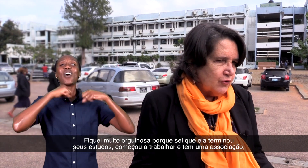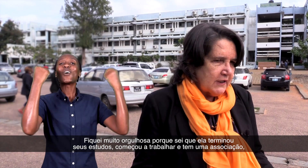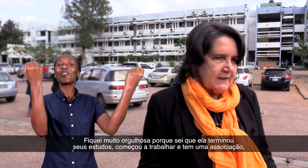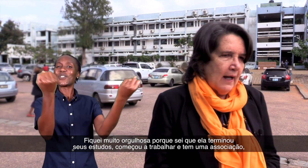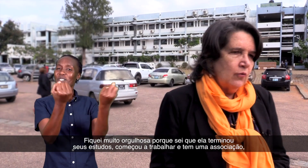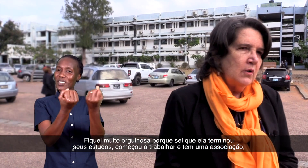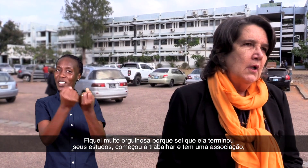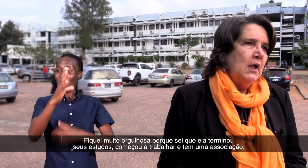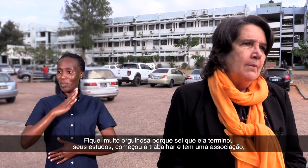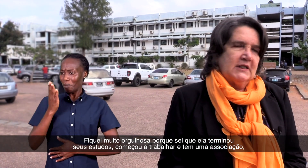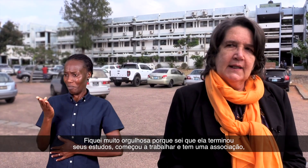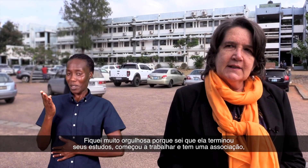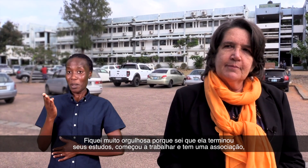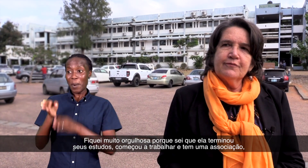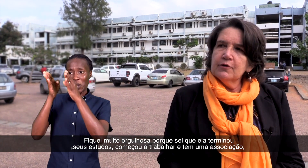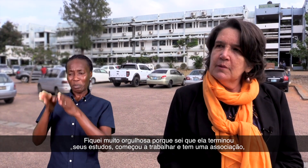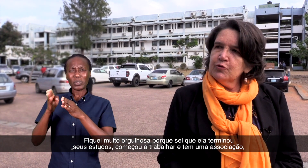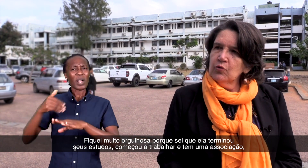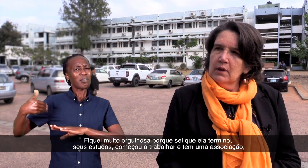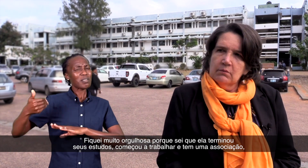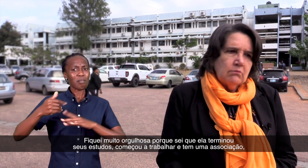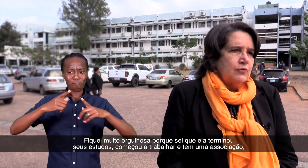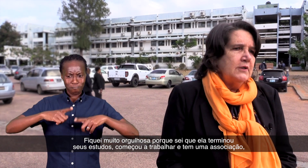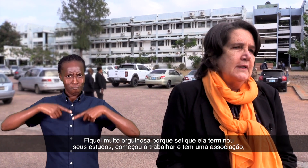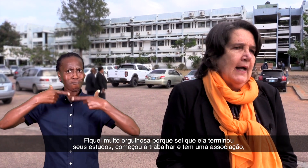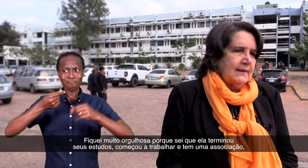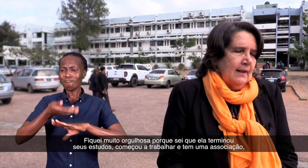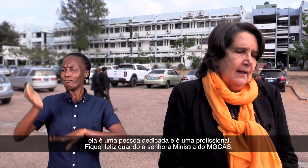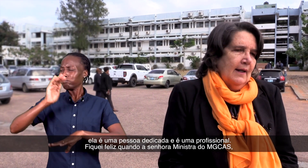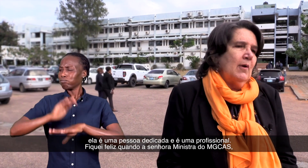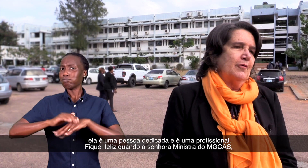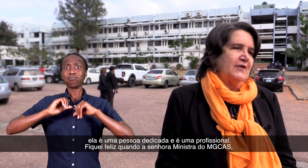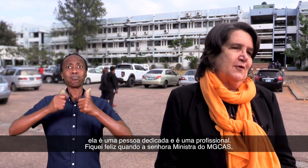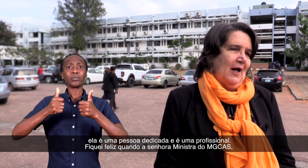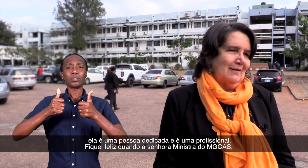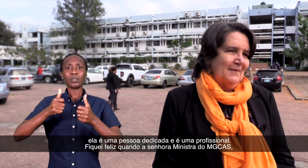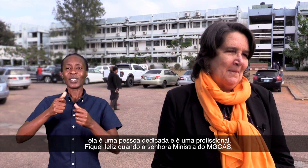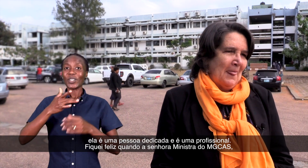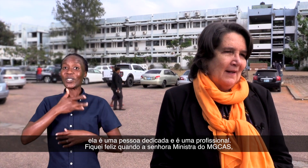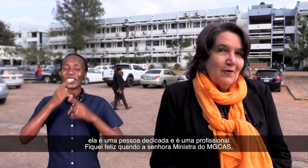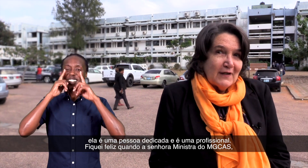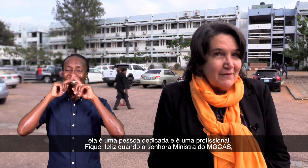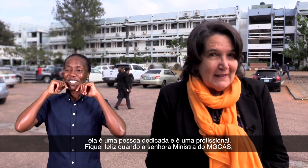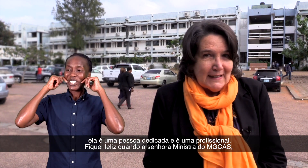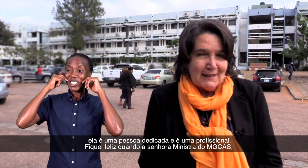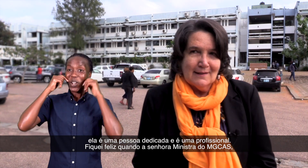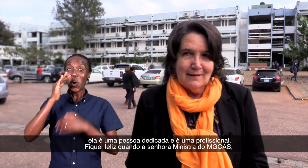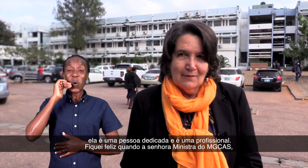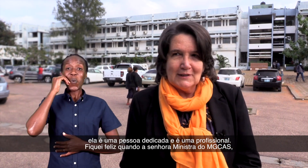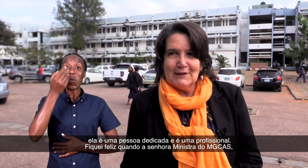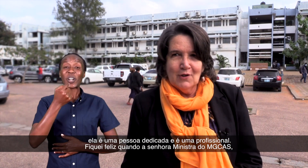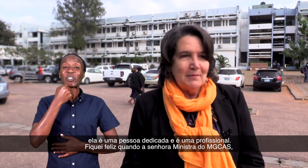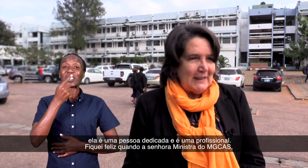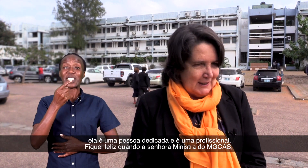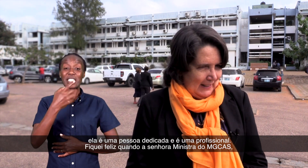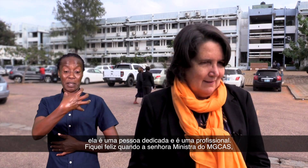uma associação, mas ela sempre foi uma pessoa muito dedicada, ela é uma profissional. E eu fiquei feliz. E